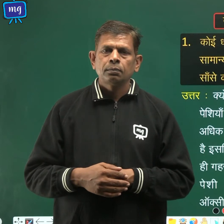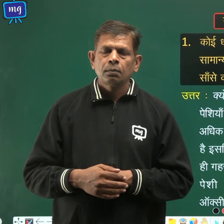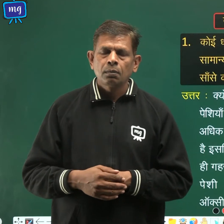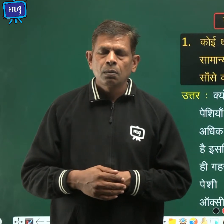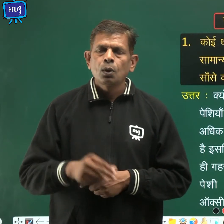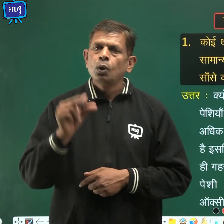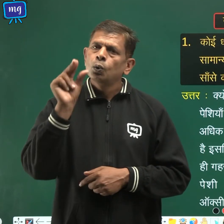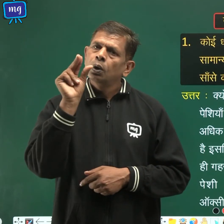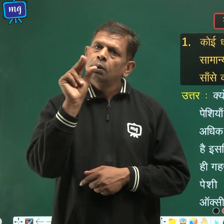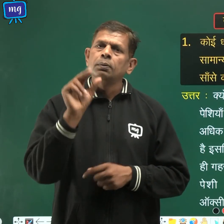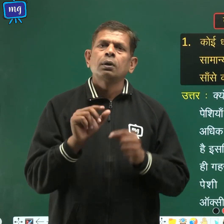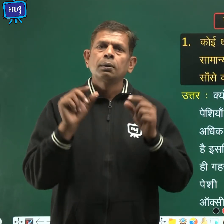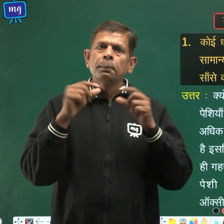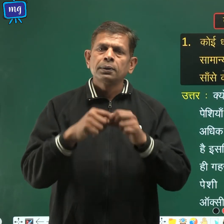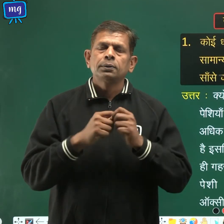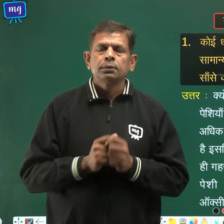लघुतरात्मक प्रश्न